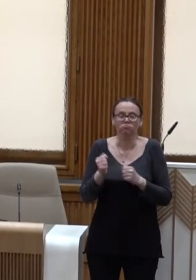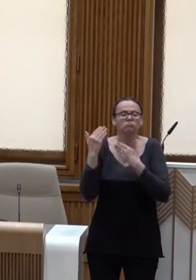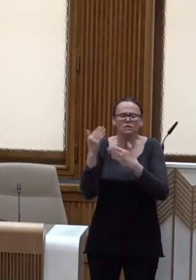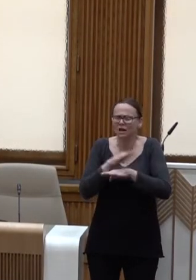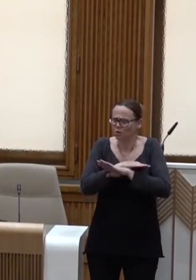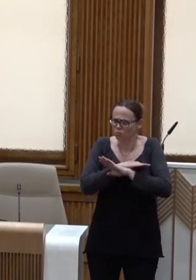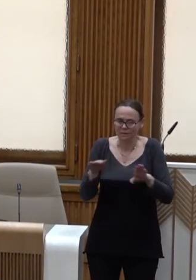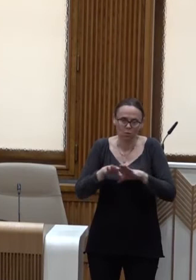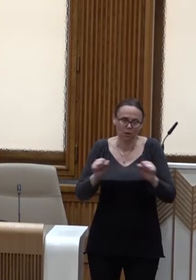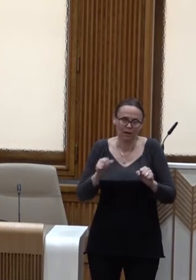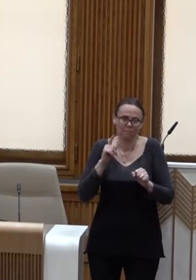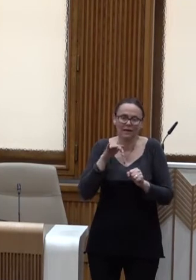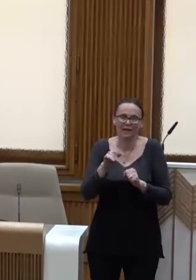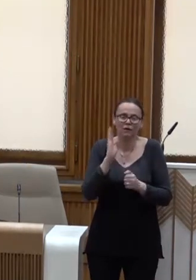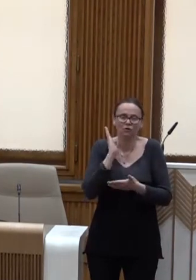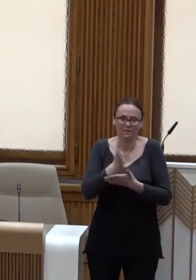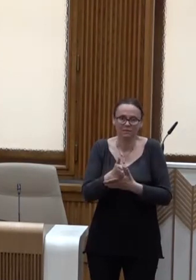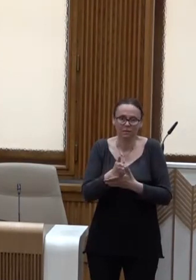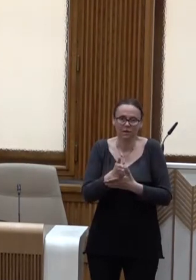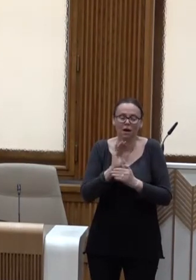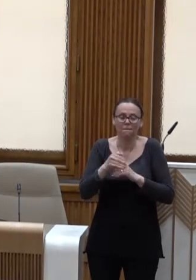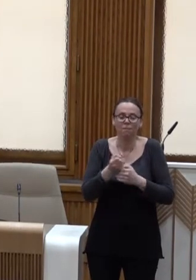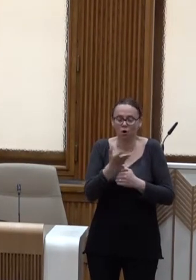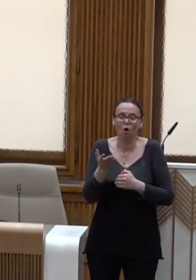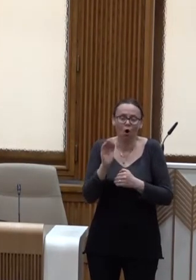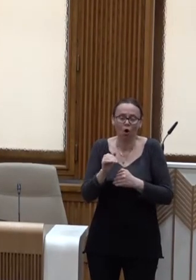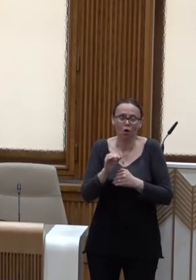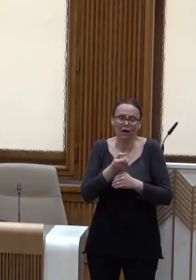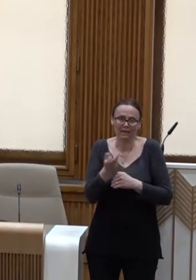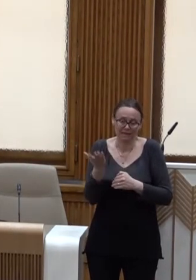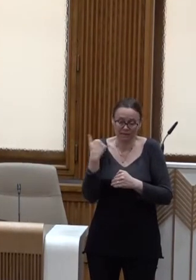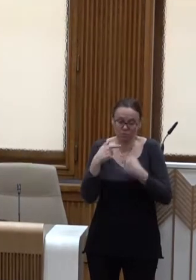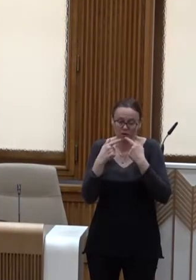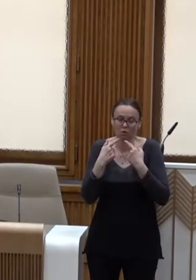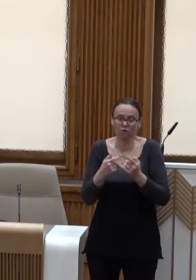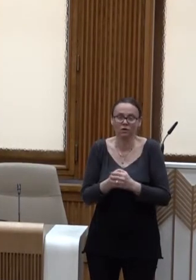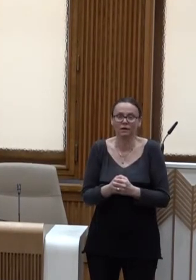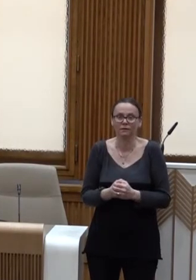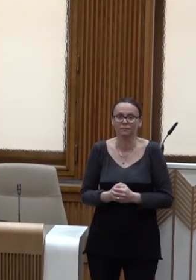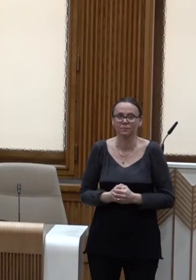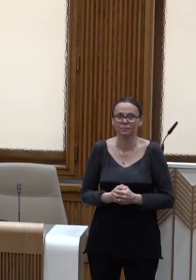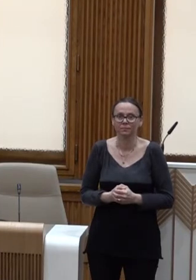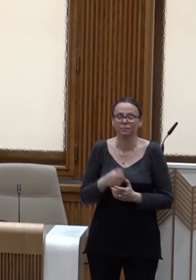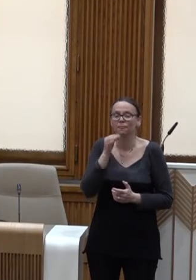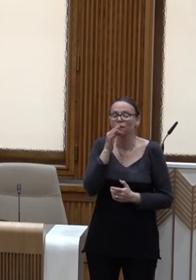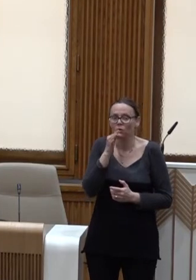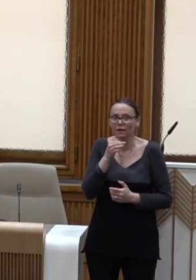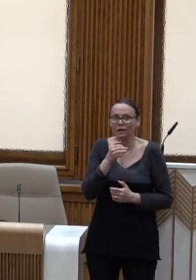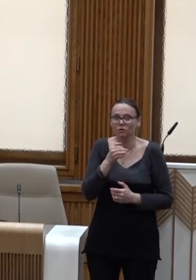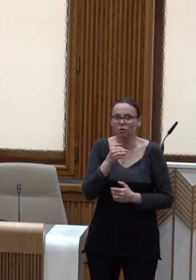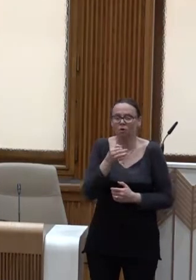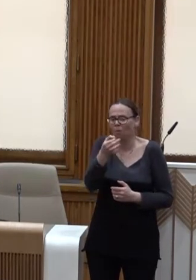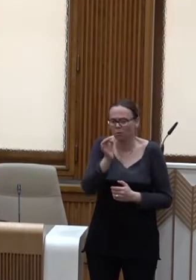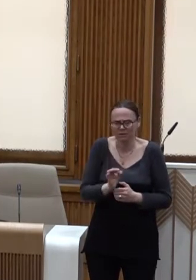vse ukrepe, ki gredo v smer, o kateri smo prej govorili. Zdaj, konkretno o posamičnih